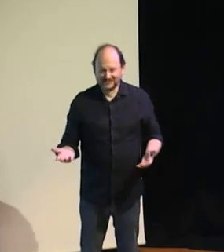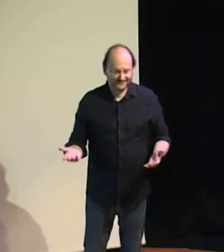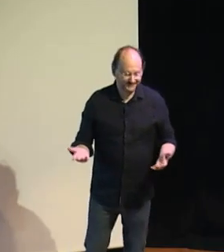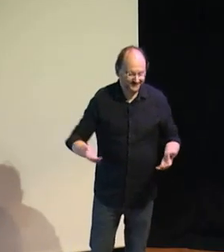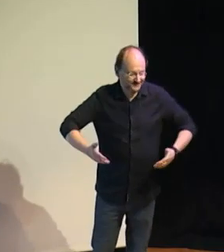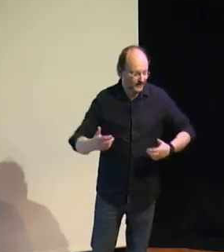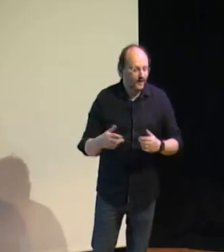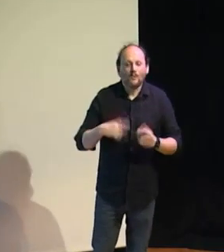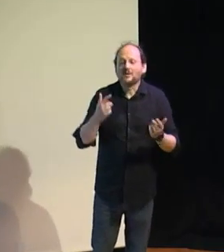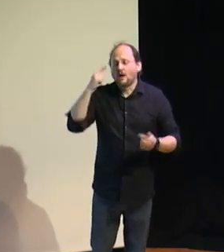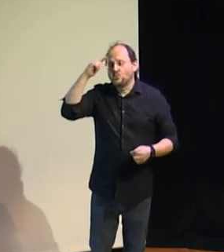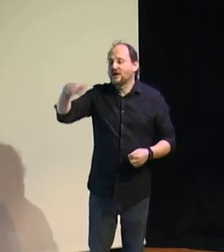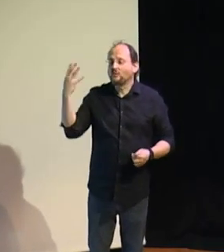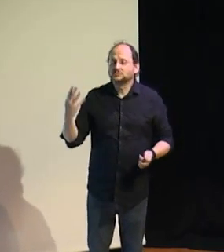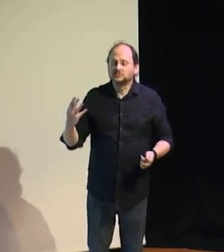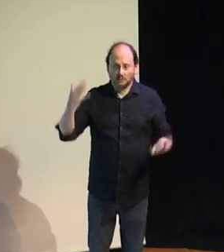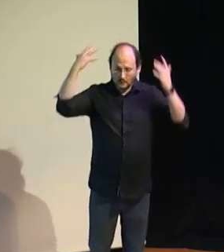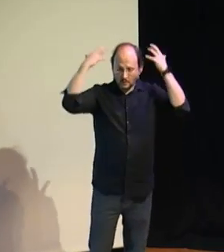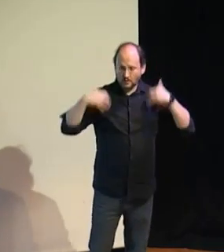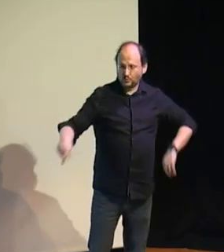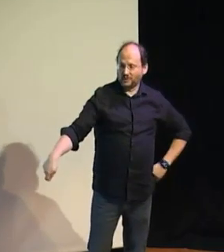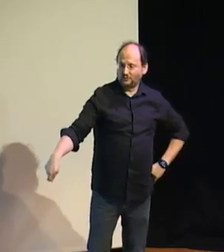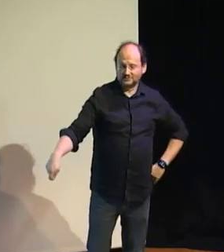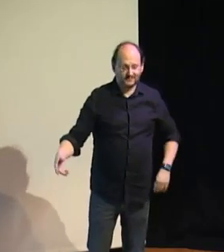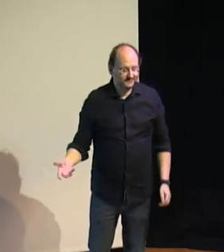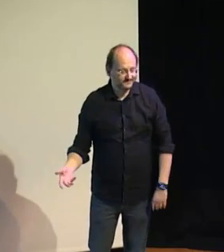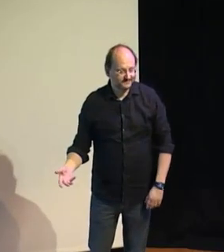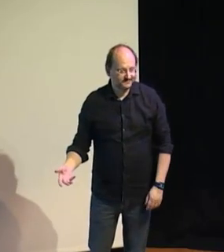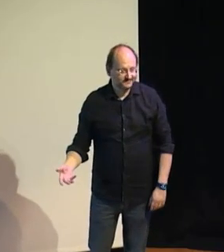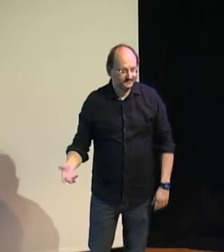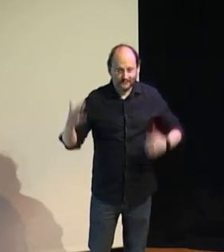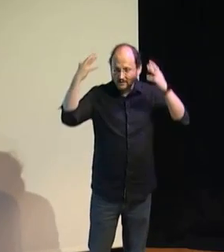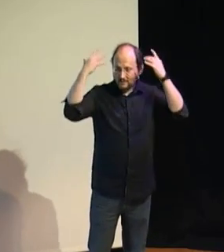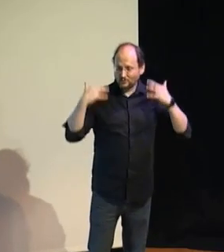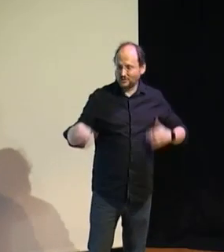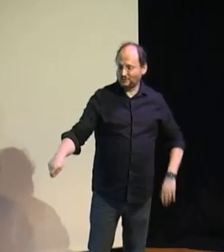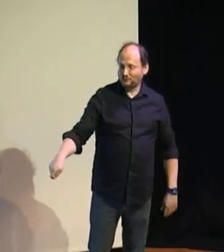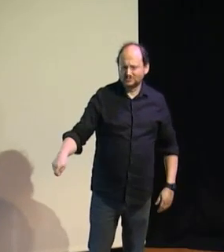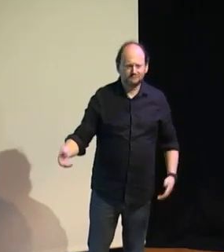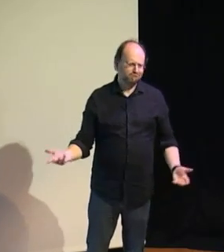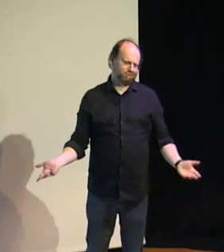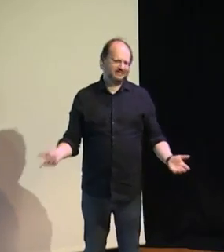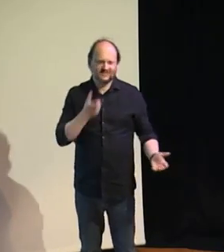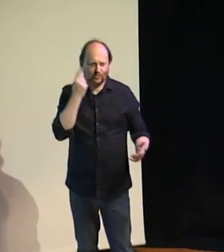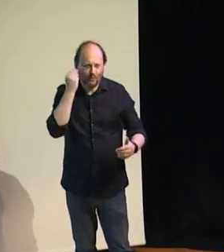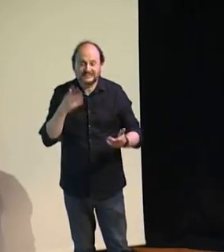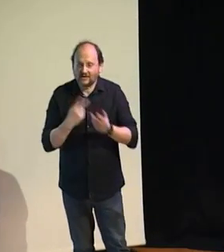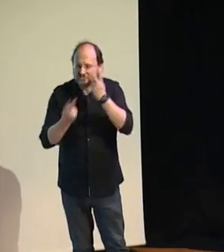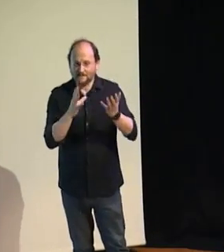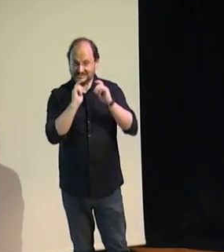même. Hein ? Mais Louis XIV. Voilà, Louis XIV. C'était facile à